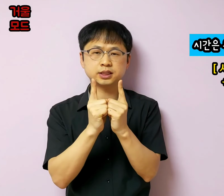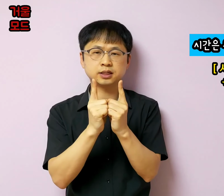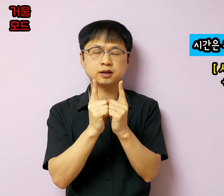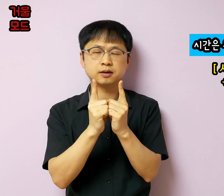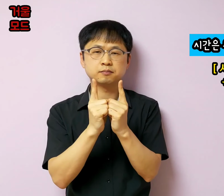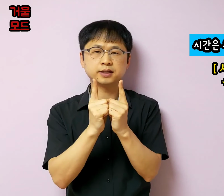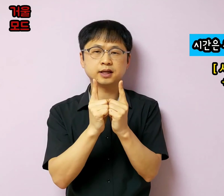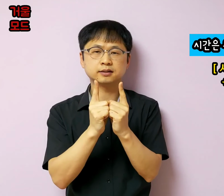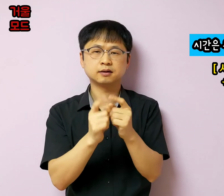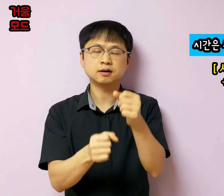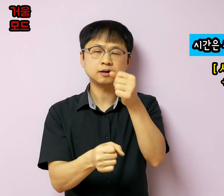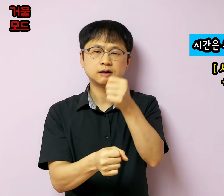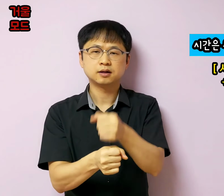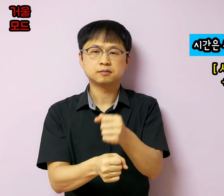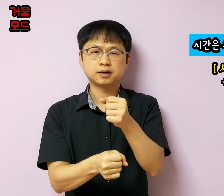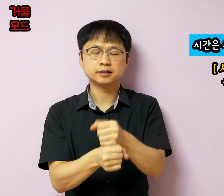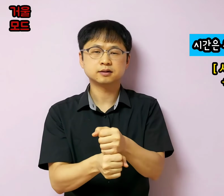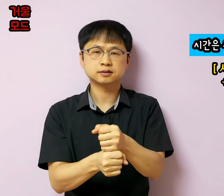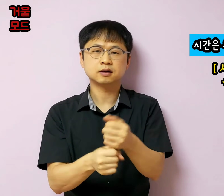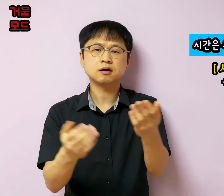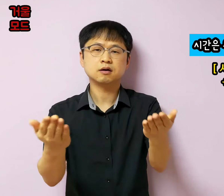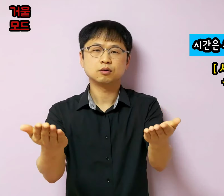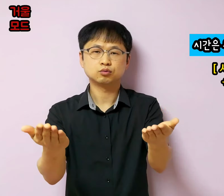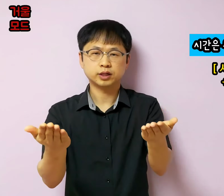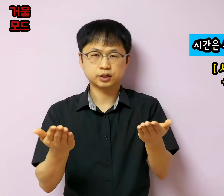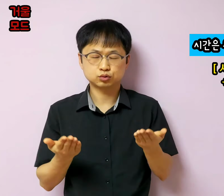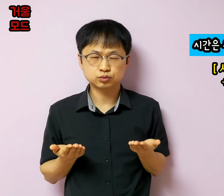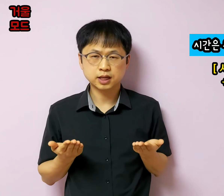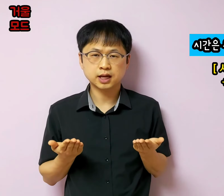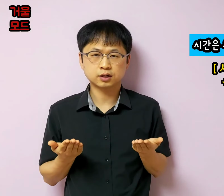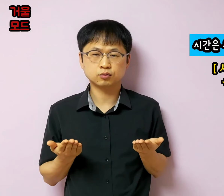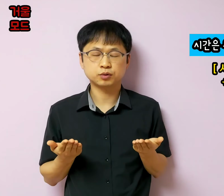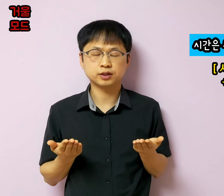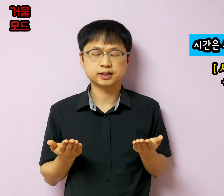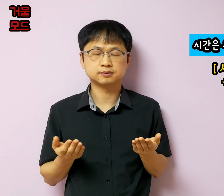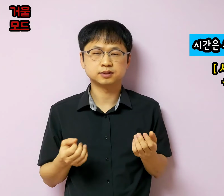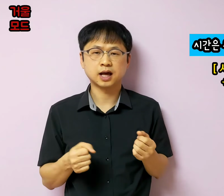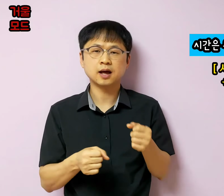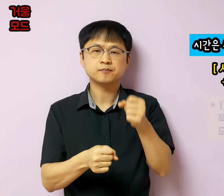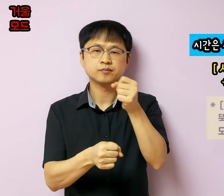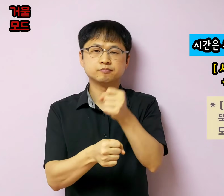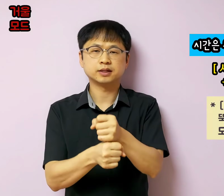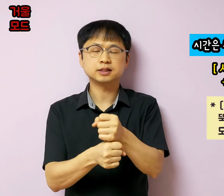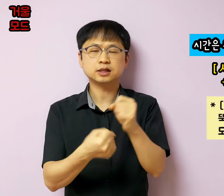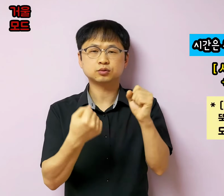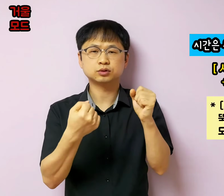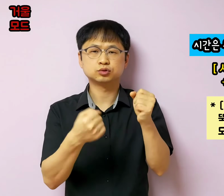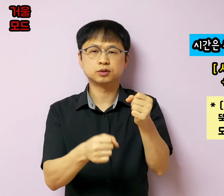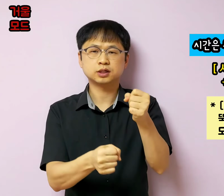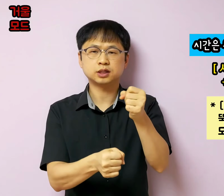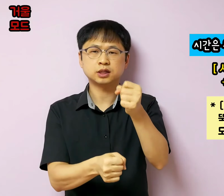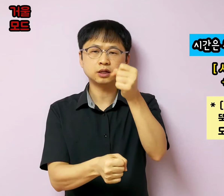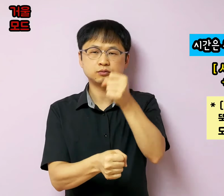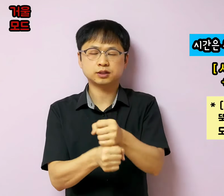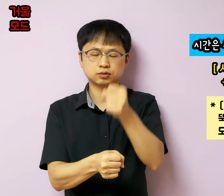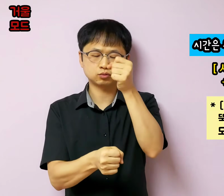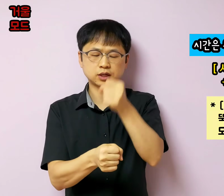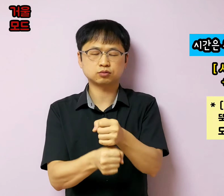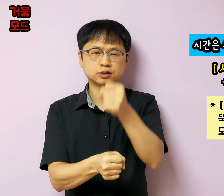해주겠지. 만나는 걸 만들어서 우리에게 준다라고 표현하였습니다. 만들다 수어는 주먹끼리 위에서